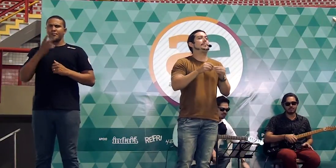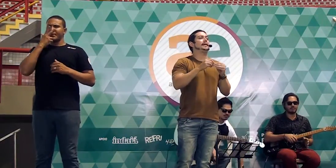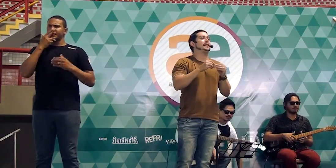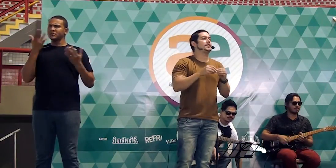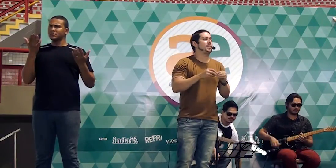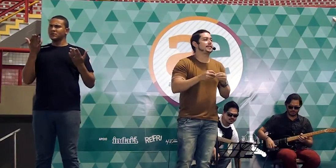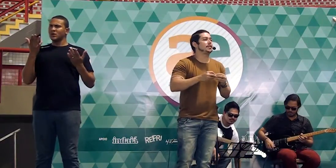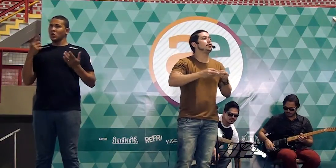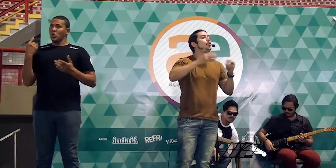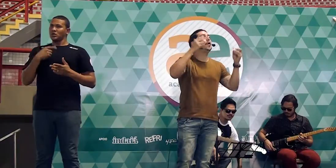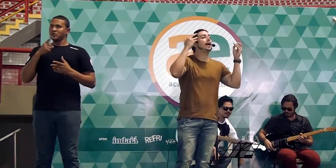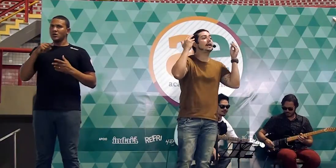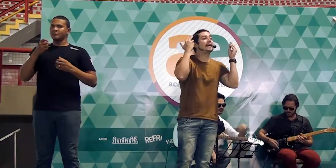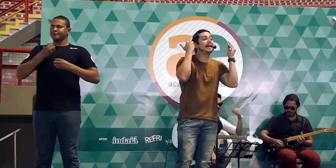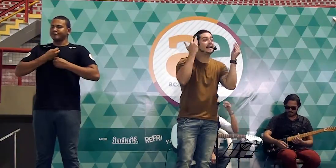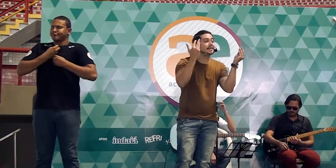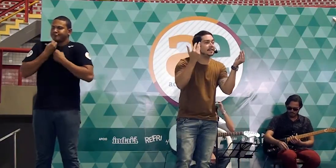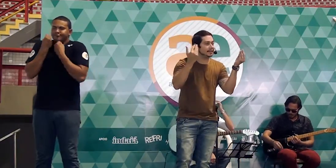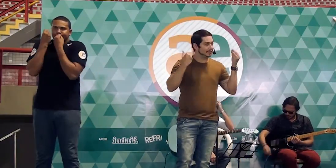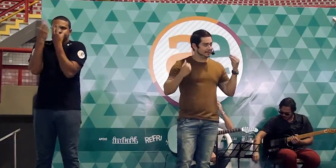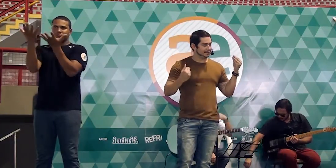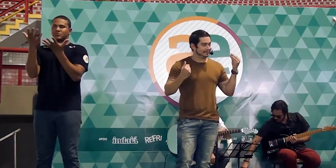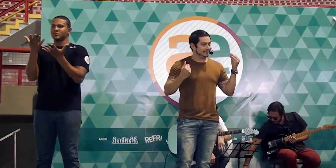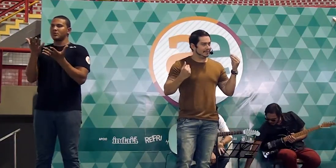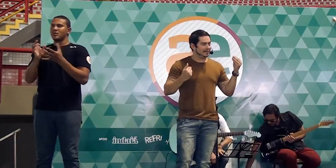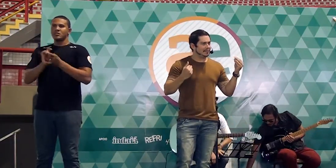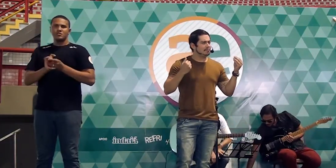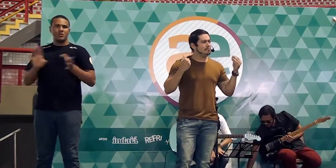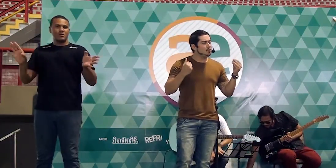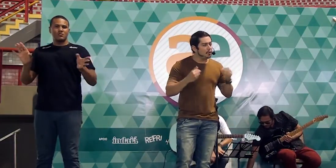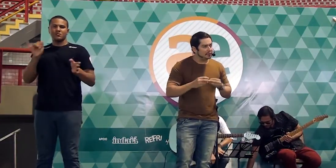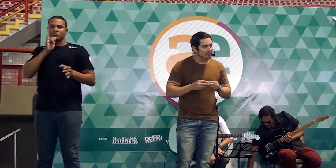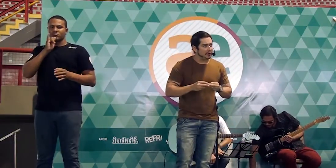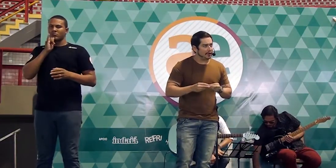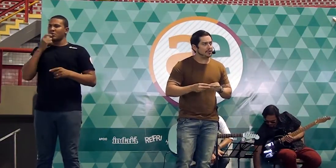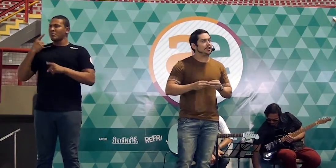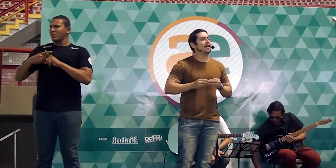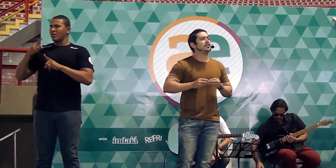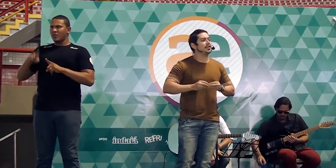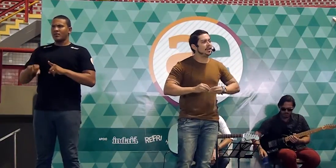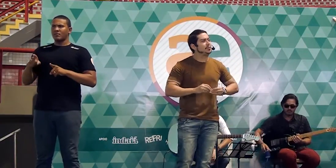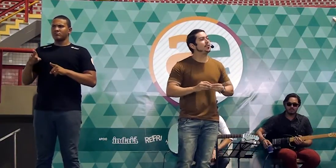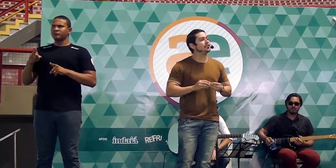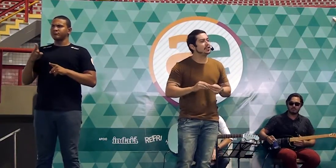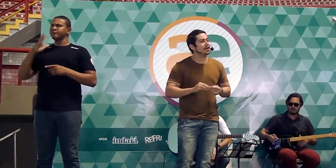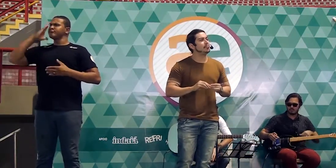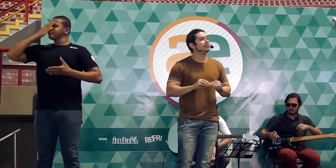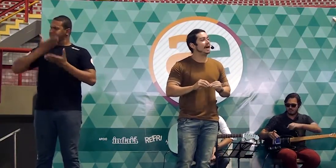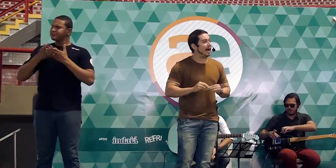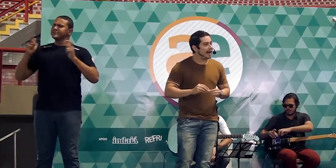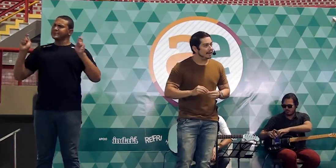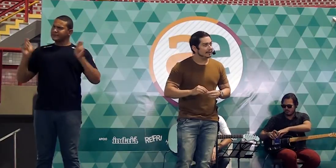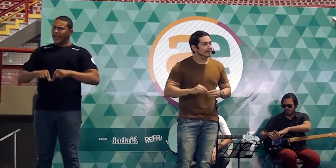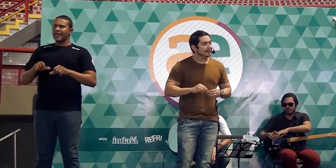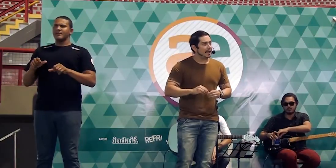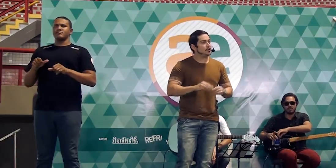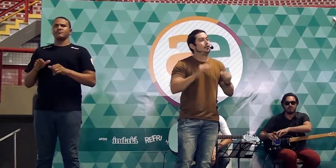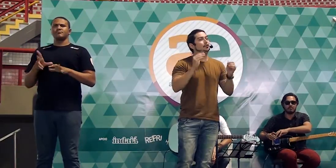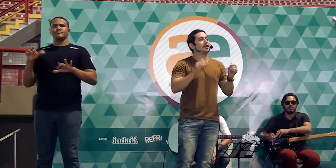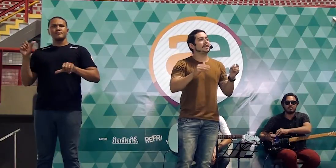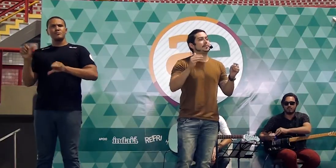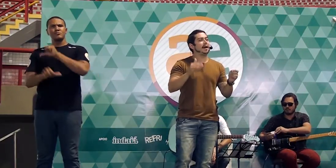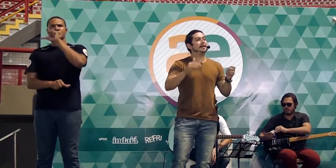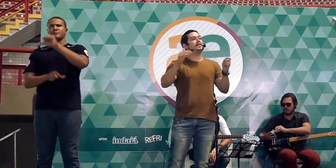está com a liberdade de expressão e com a crença muito forte de que a gente podia mudar